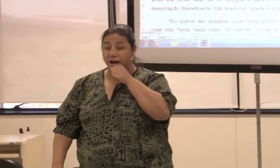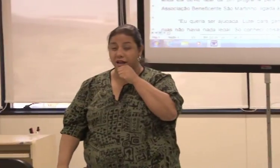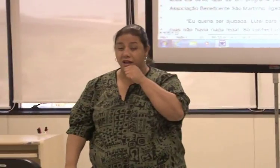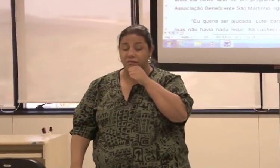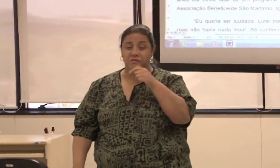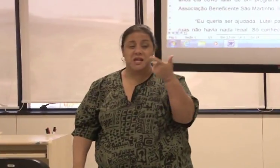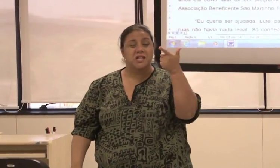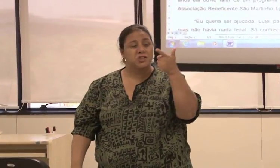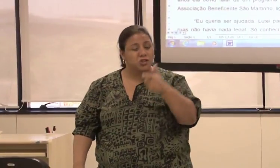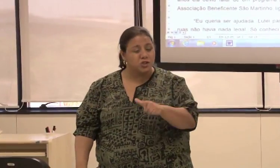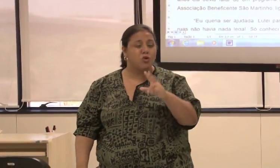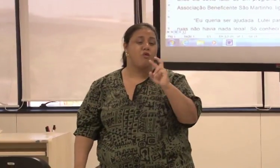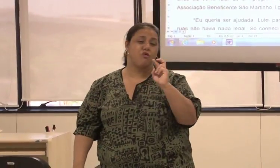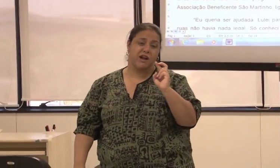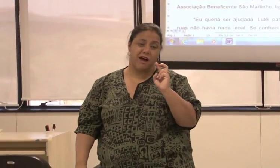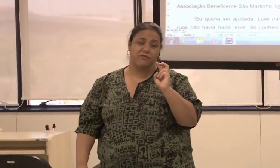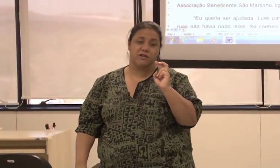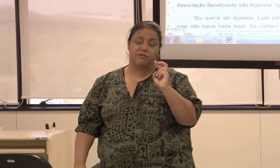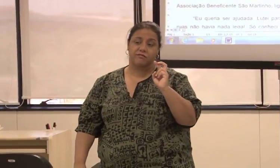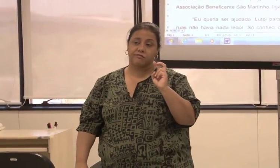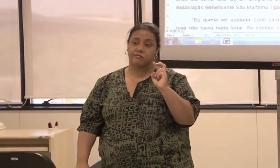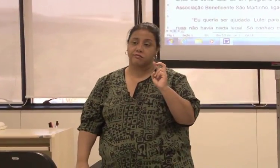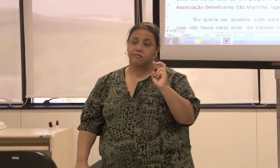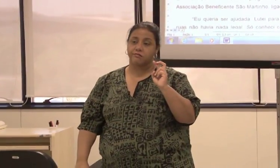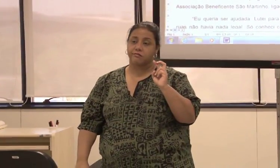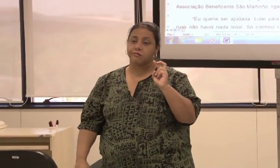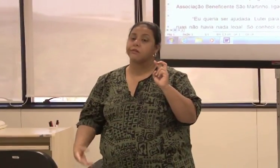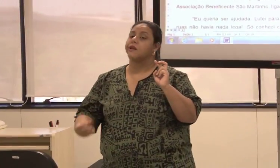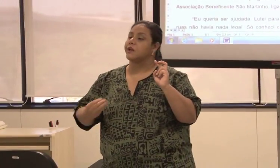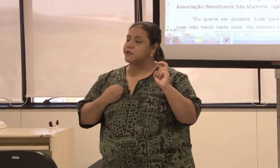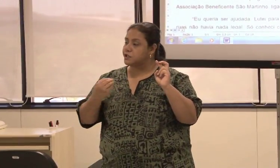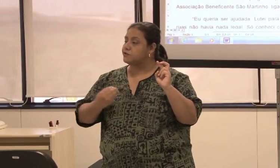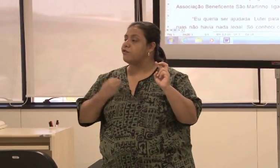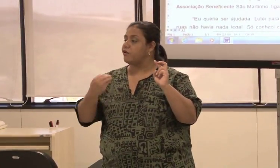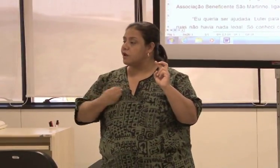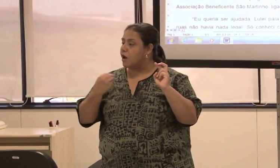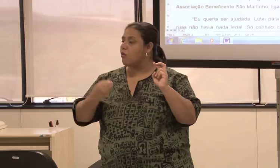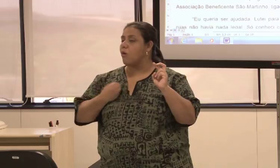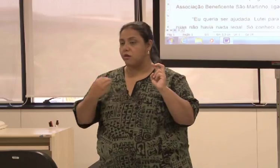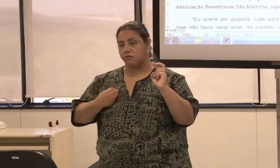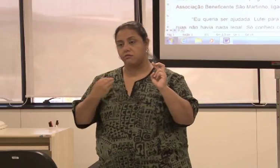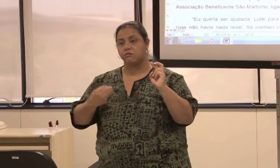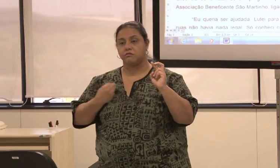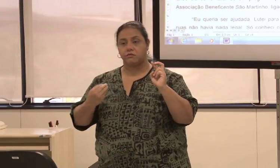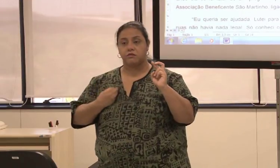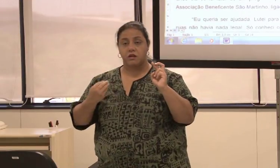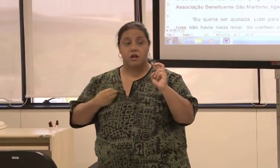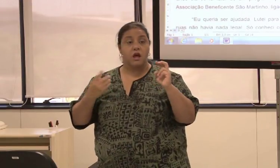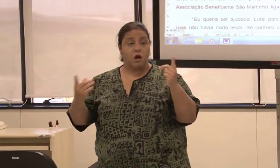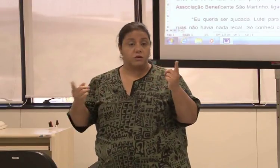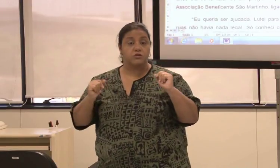mamãe, de novo grávida, e a gente vivia na rua. É uma